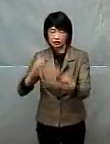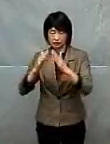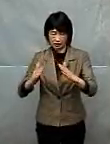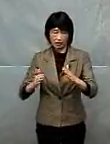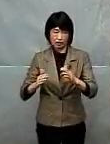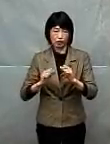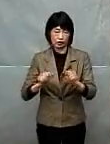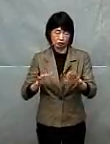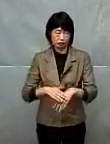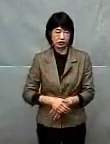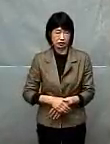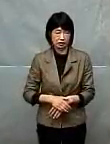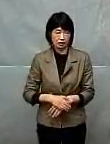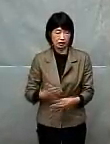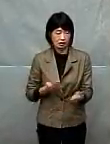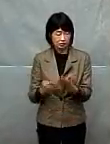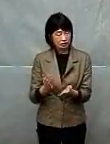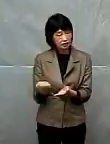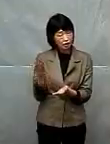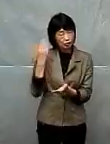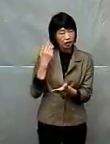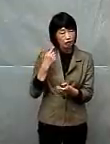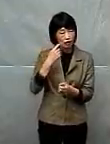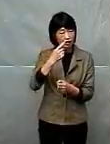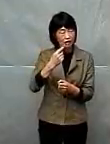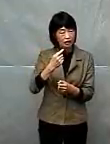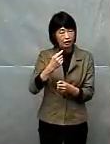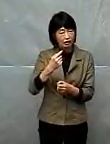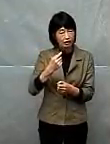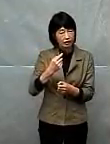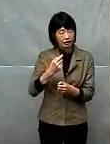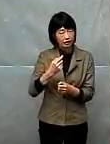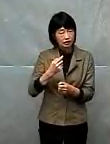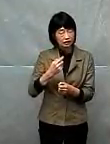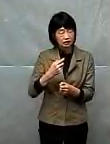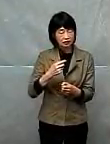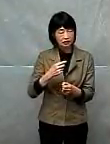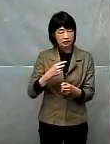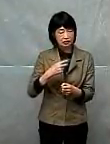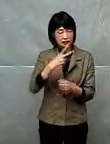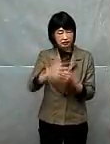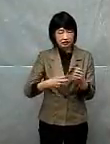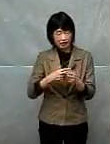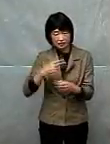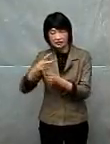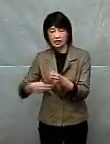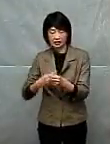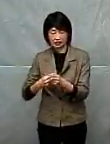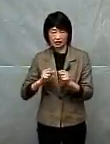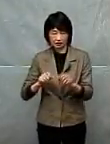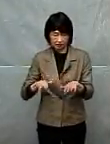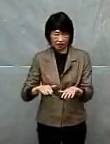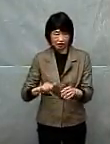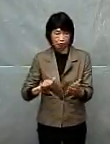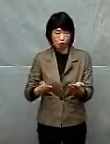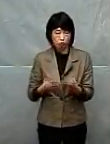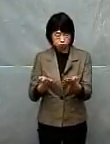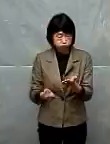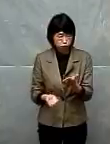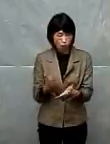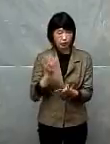前は1年おきにやってたんですけれども、大震災が起きてからは毎年開催、ということにしております